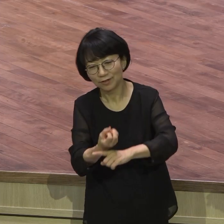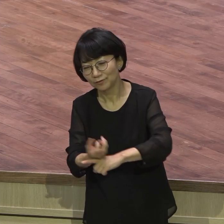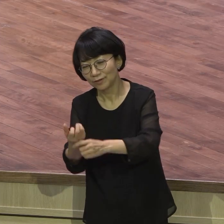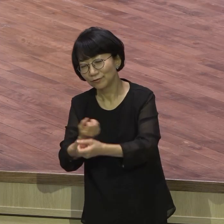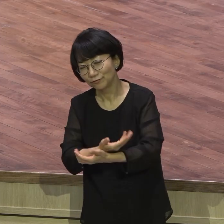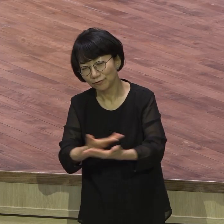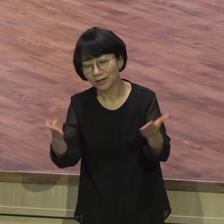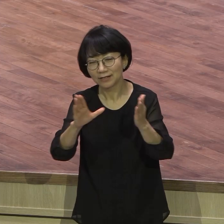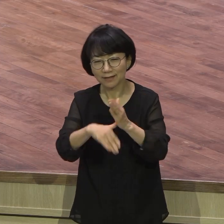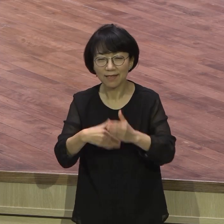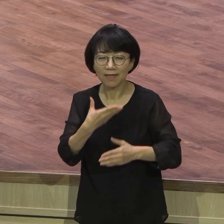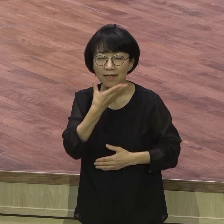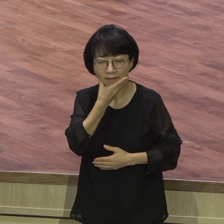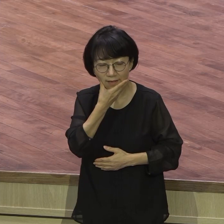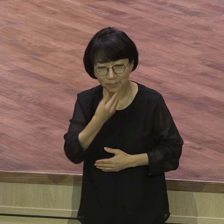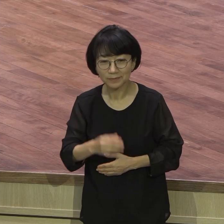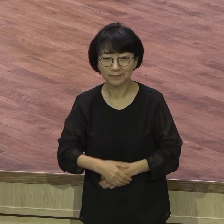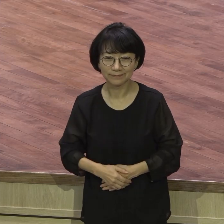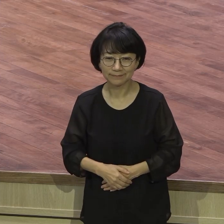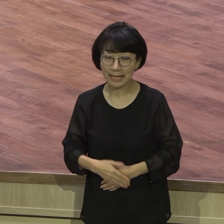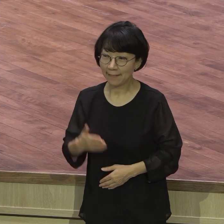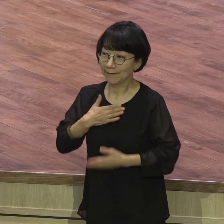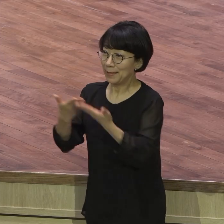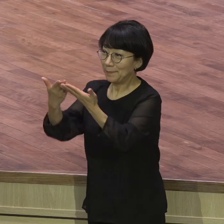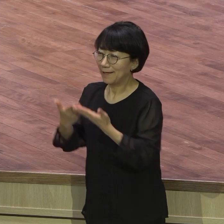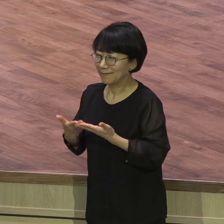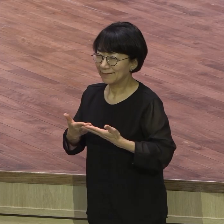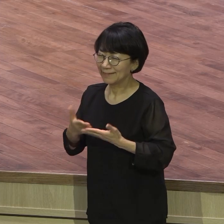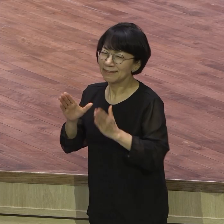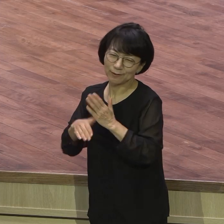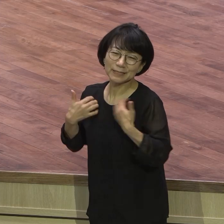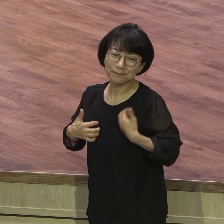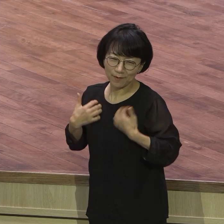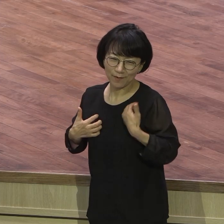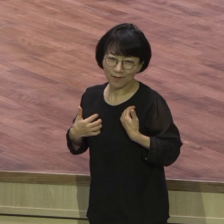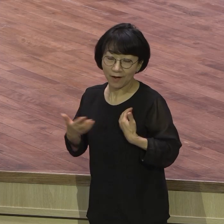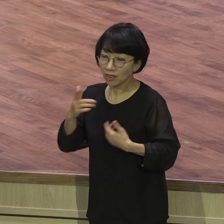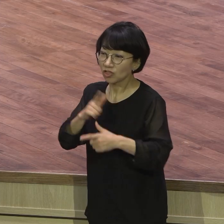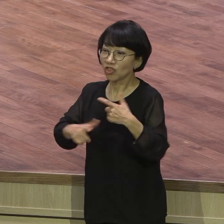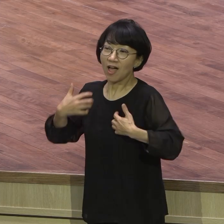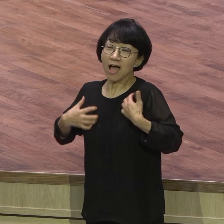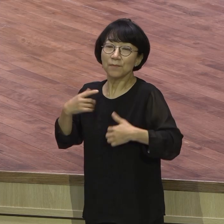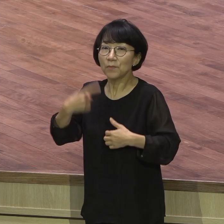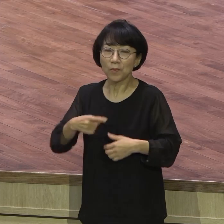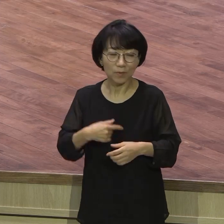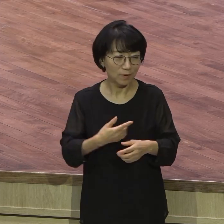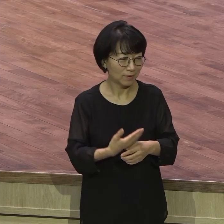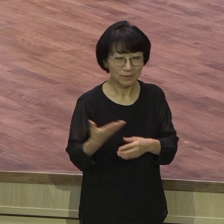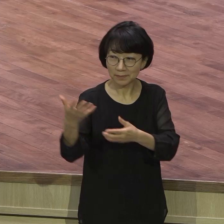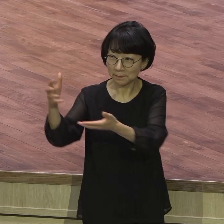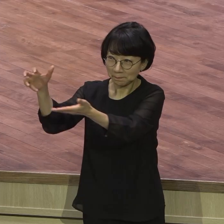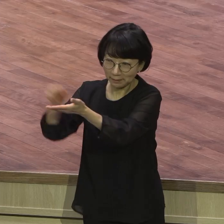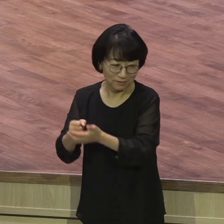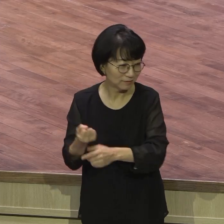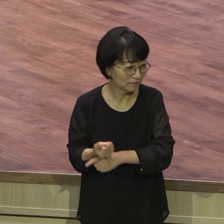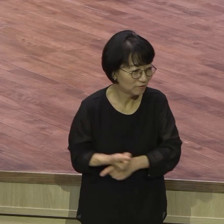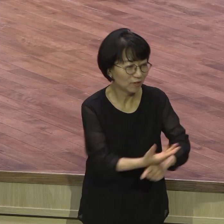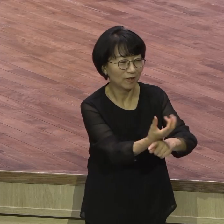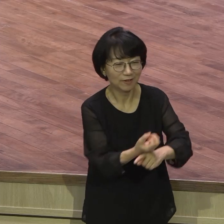아멘 물론 받는 것도 기분 좋아요 근데 주는 게 더 신나는 게 있지 하나님